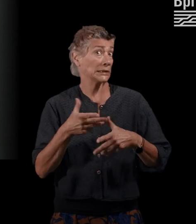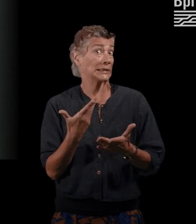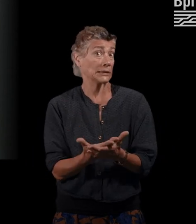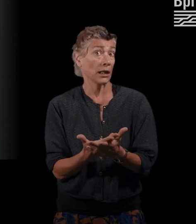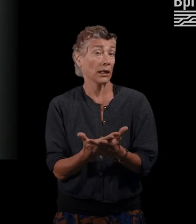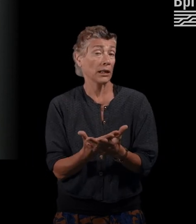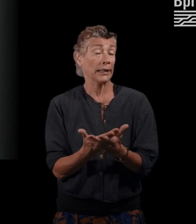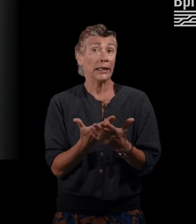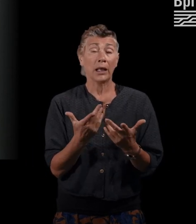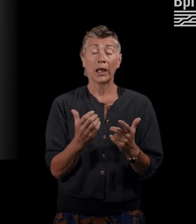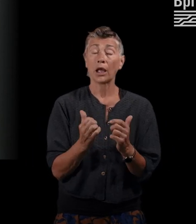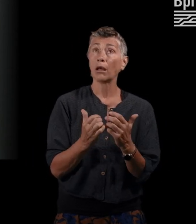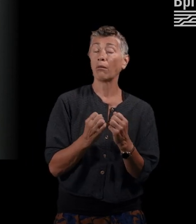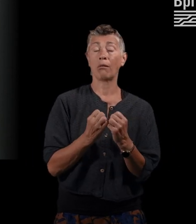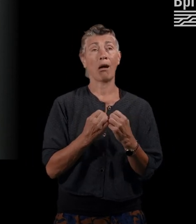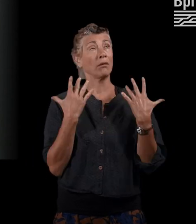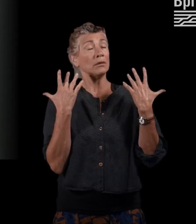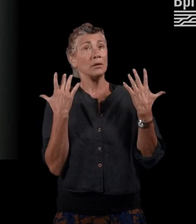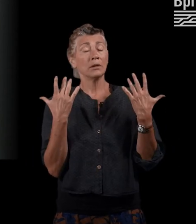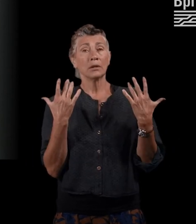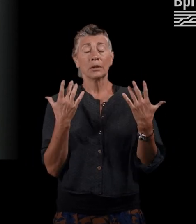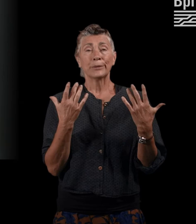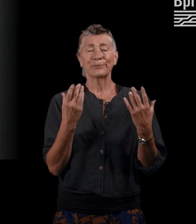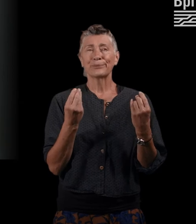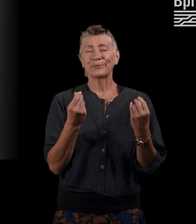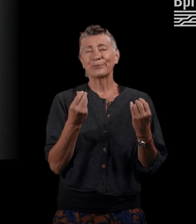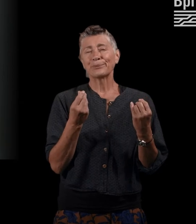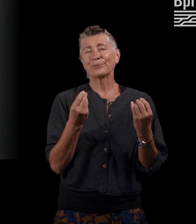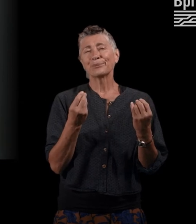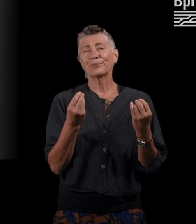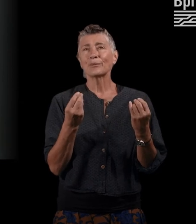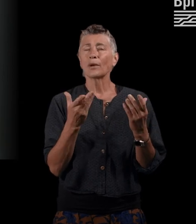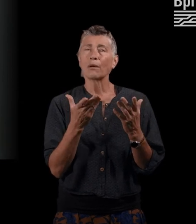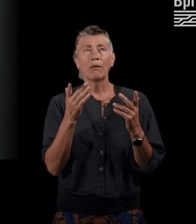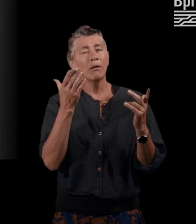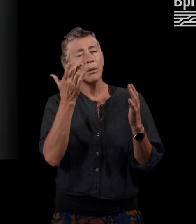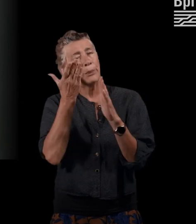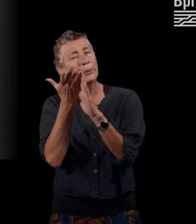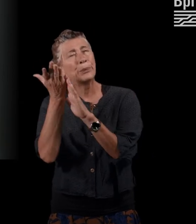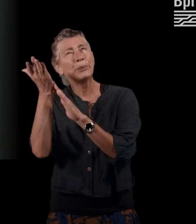et qui se laisse digresser.